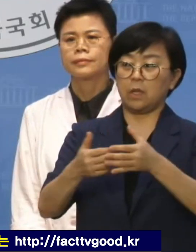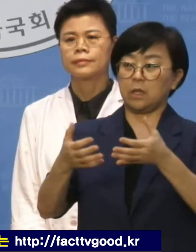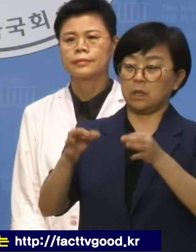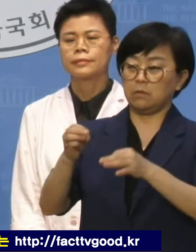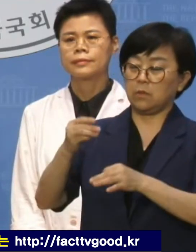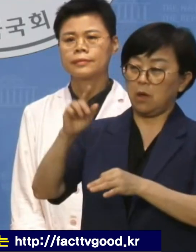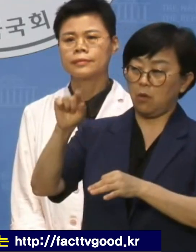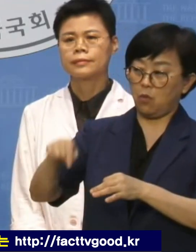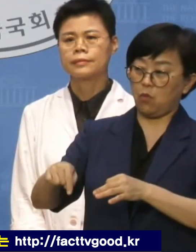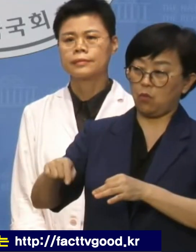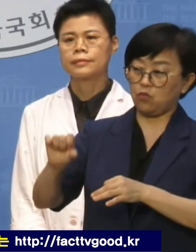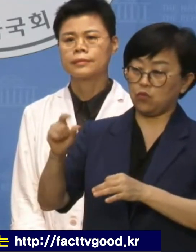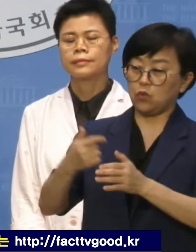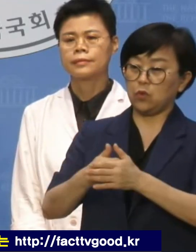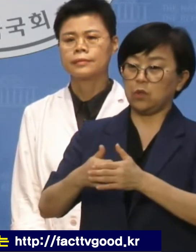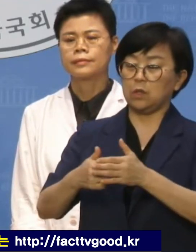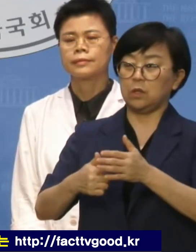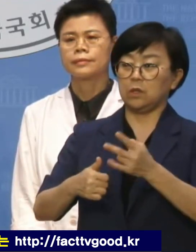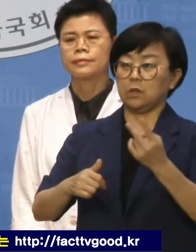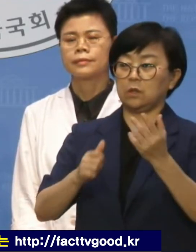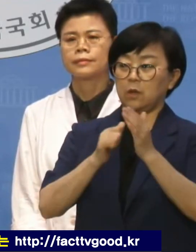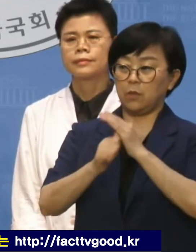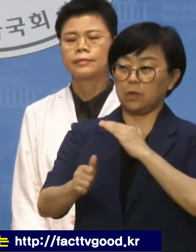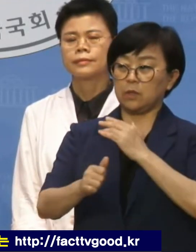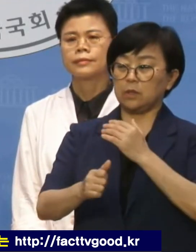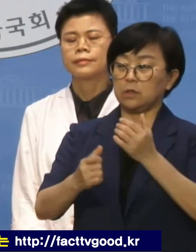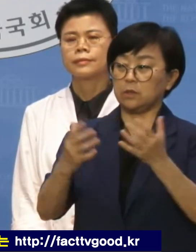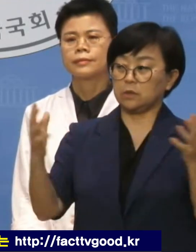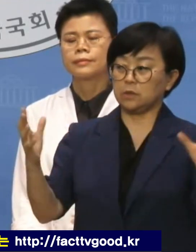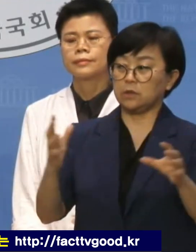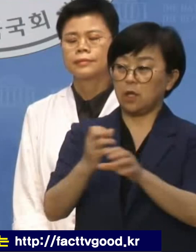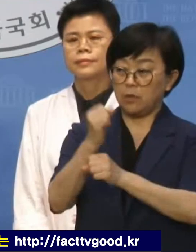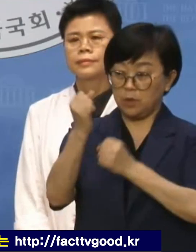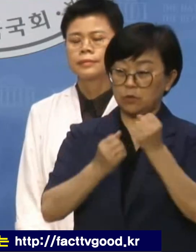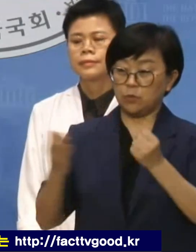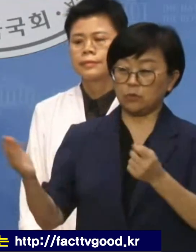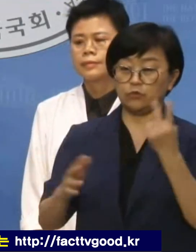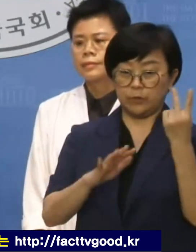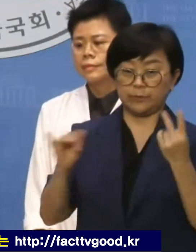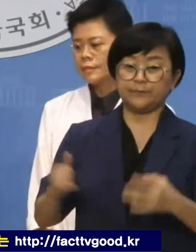김태엽 대표님께서 또 부대표님께서 두 분이 나오셔서 설명 간단하게 해주시면 되겠습니다.